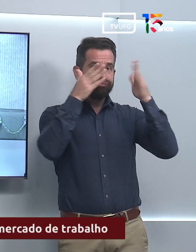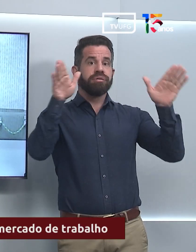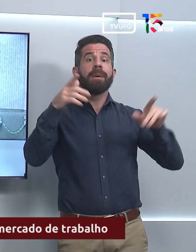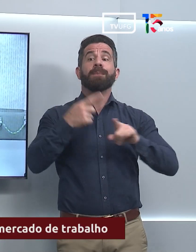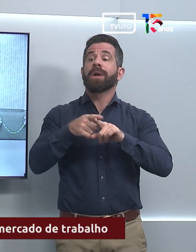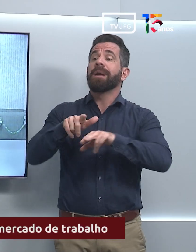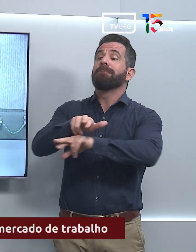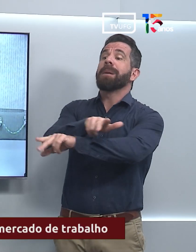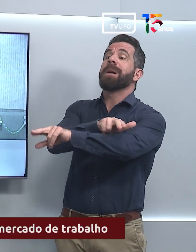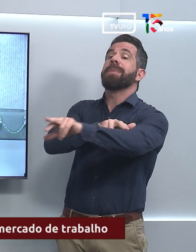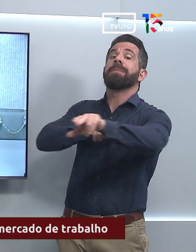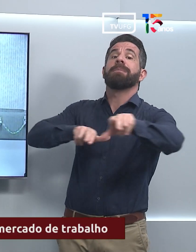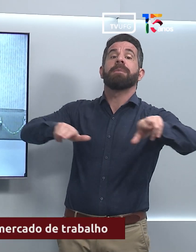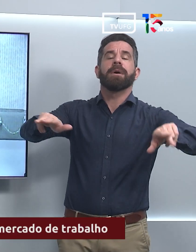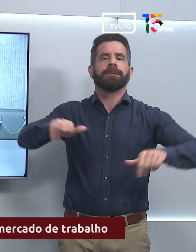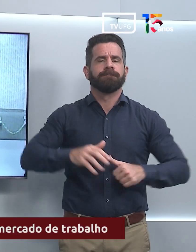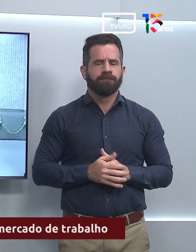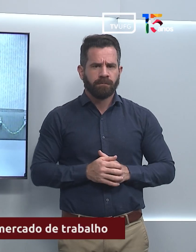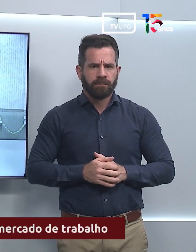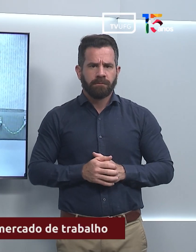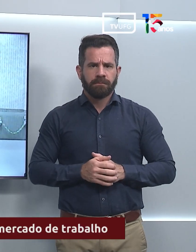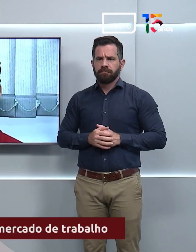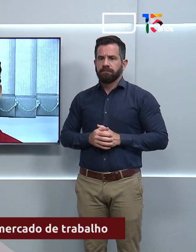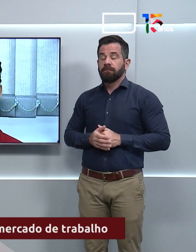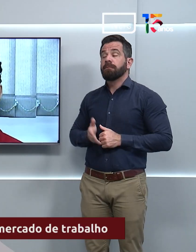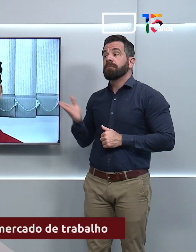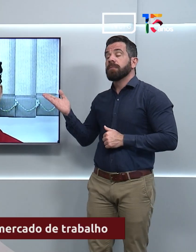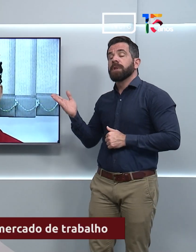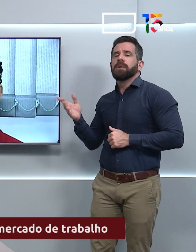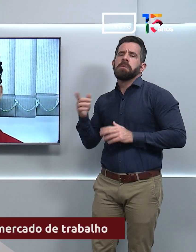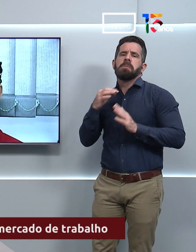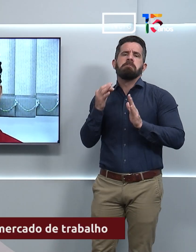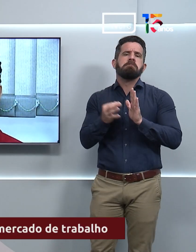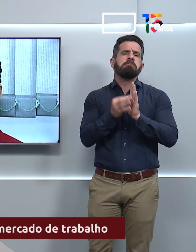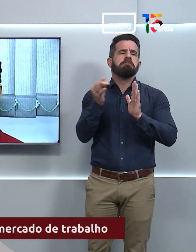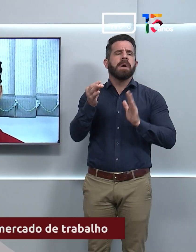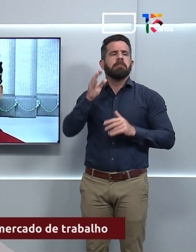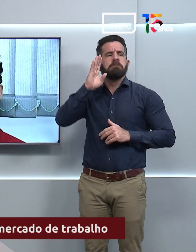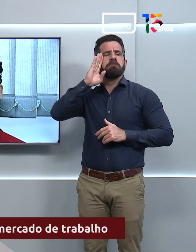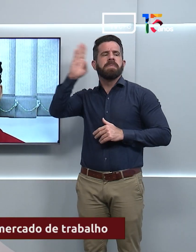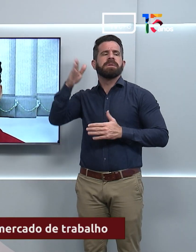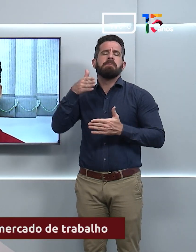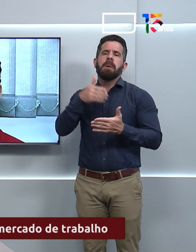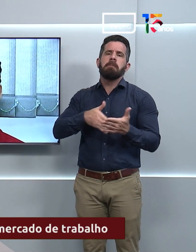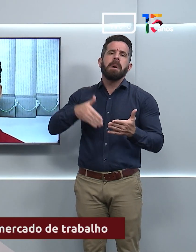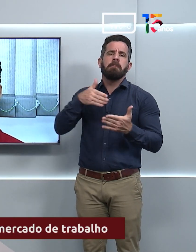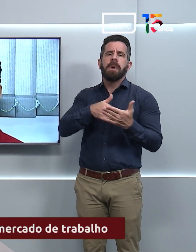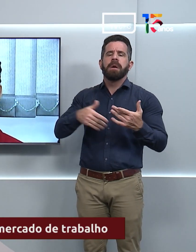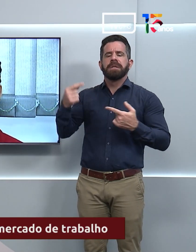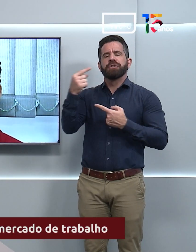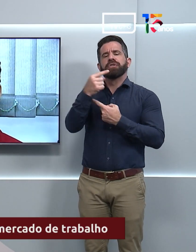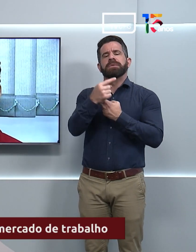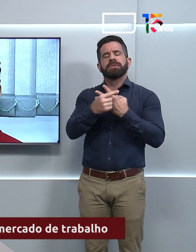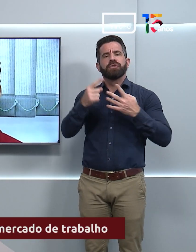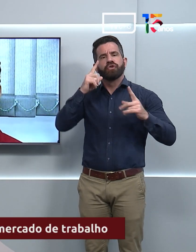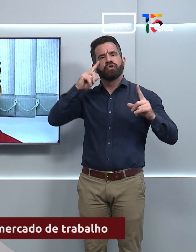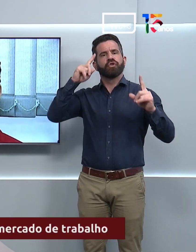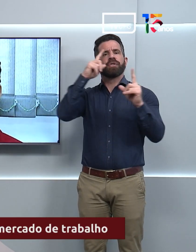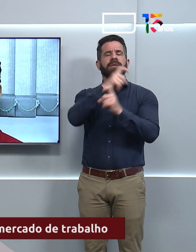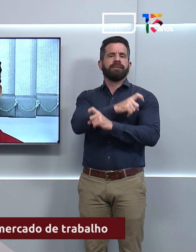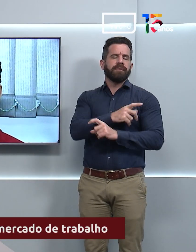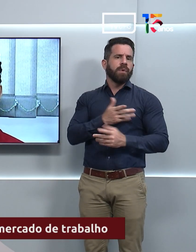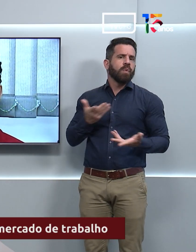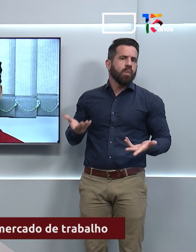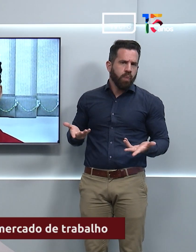E o que você disse que seriam os principais desafios, Hugo? Se você puder compartilhar também histórias com a gente desses desafios, né, para a